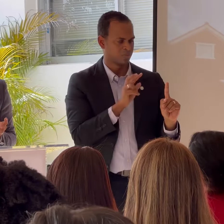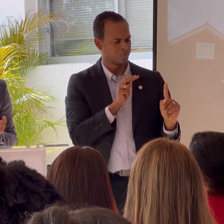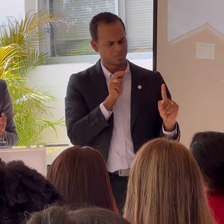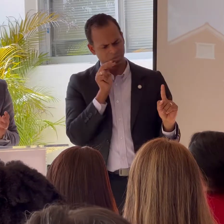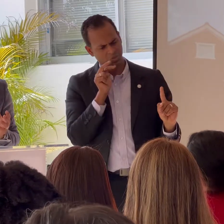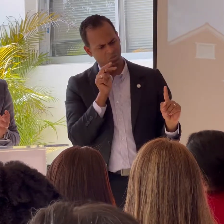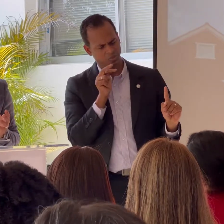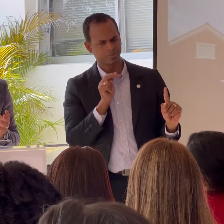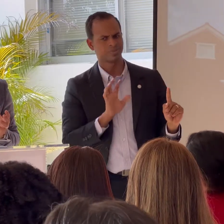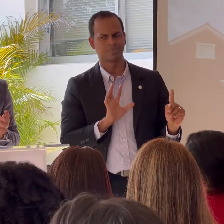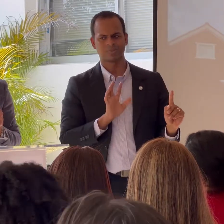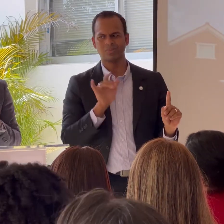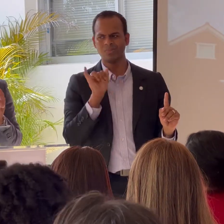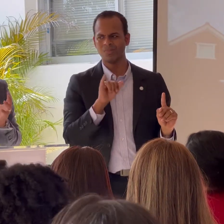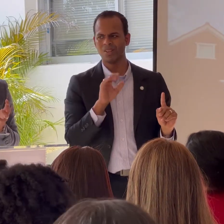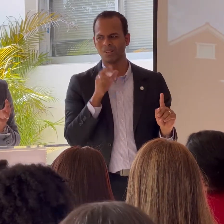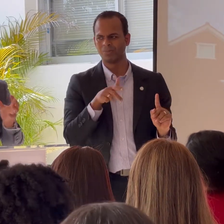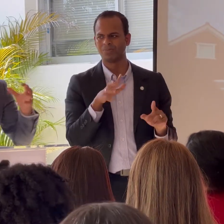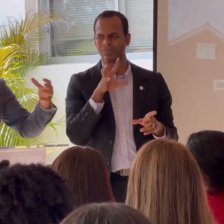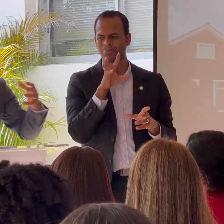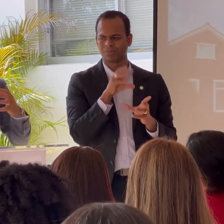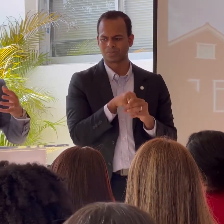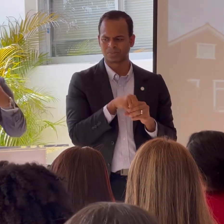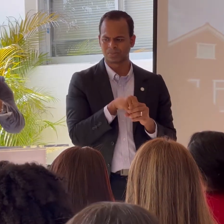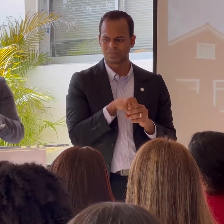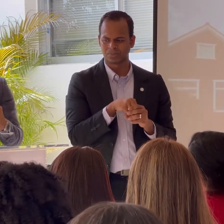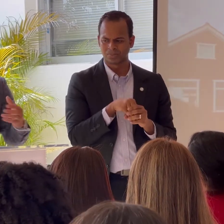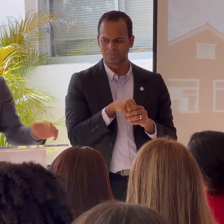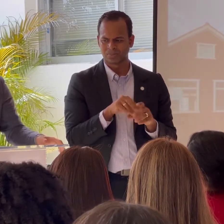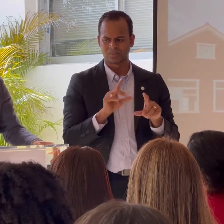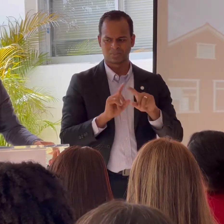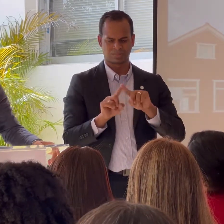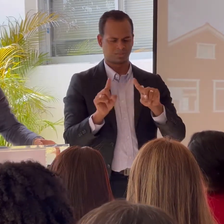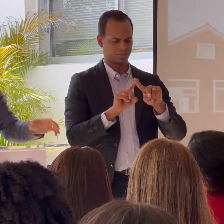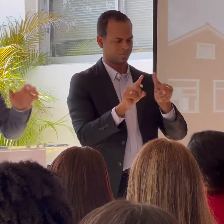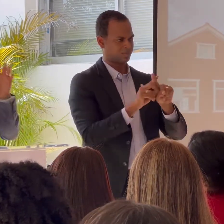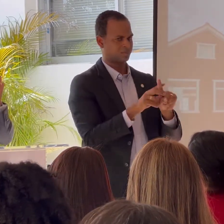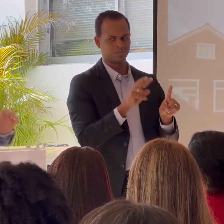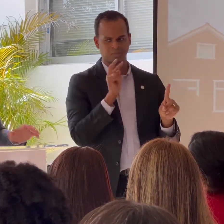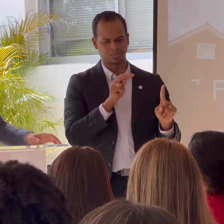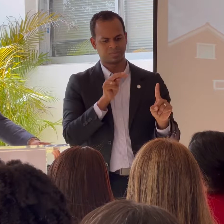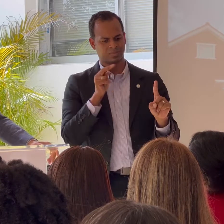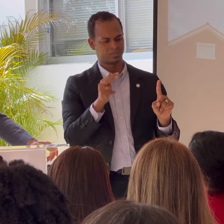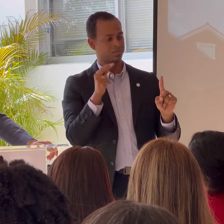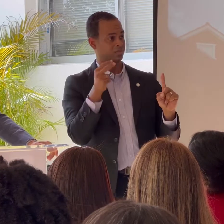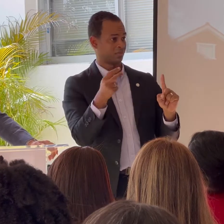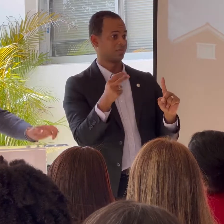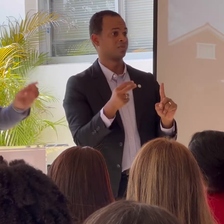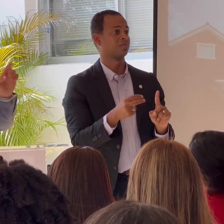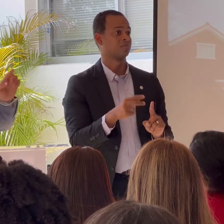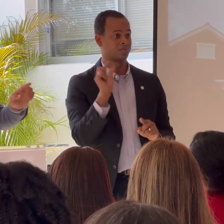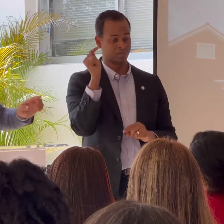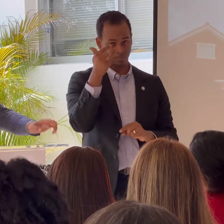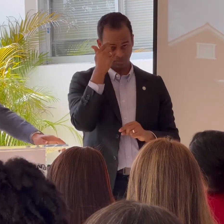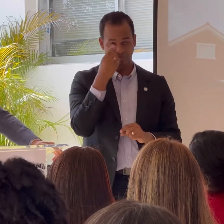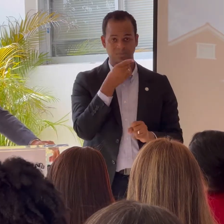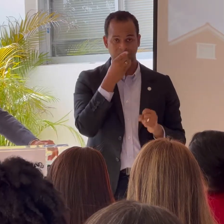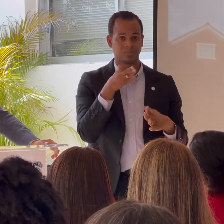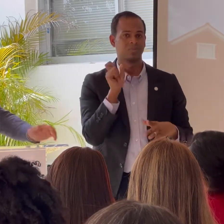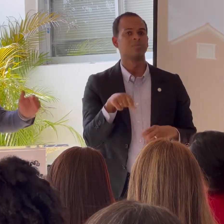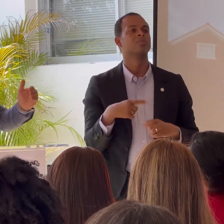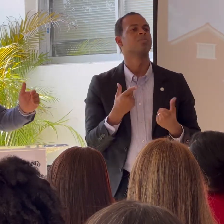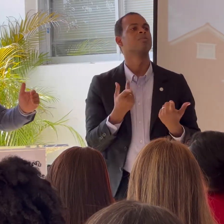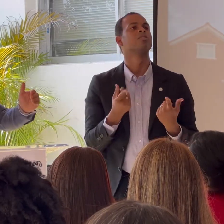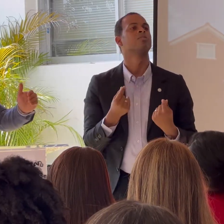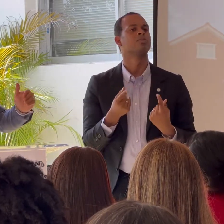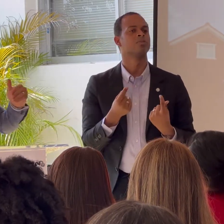es, una composición atacada de diferentes frentes, y el Estado Dominicano tiene la obligación